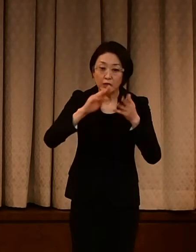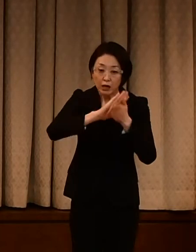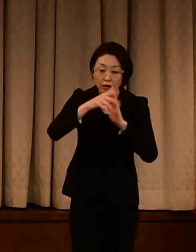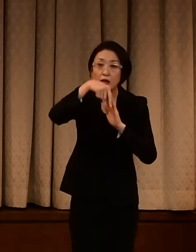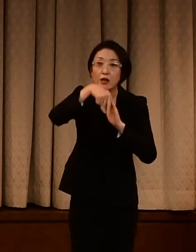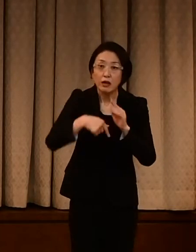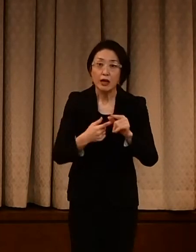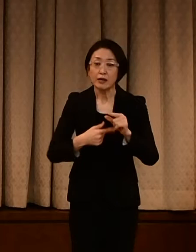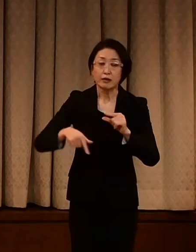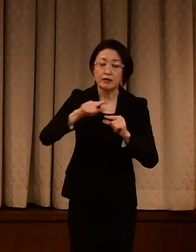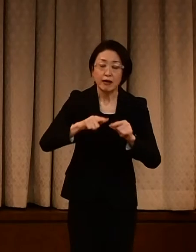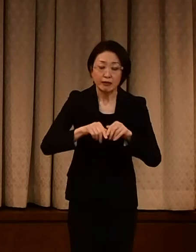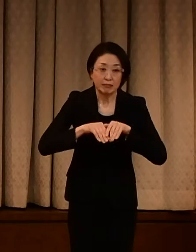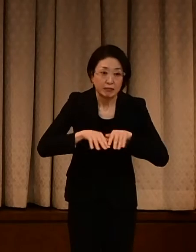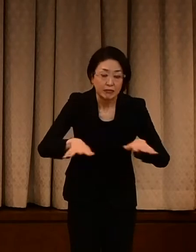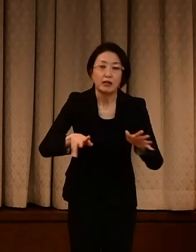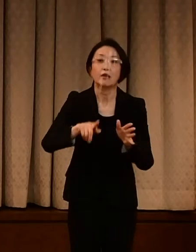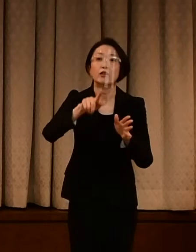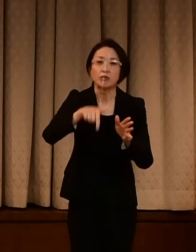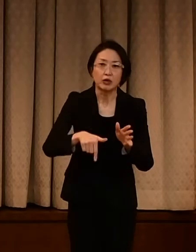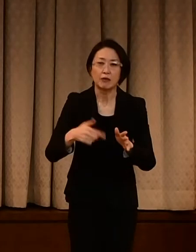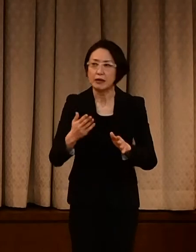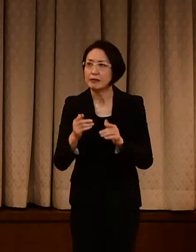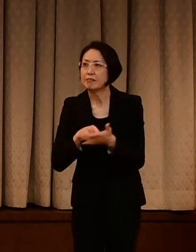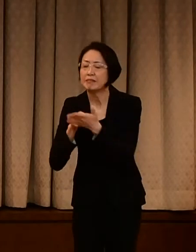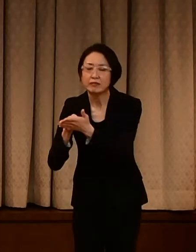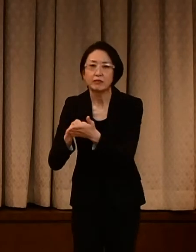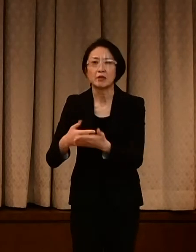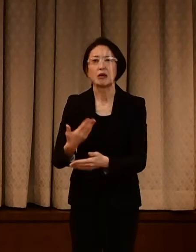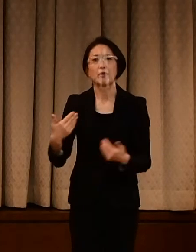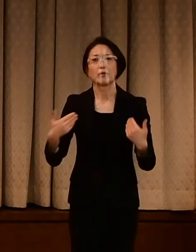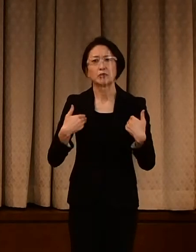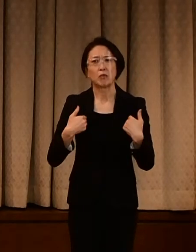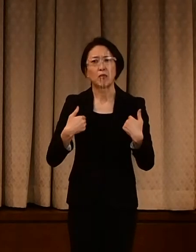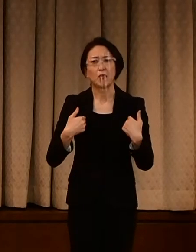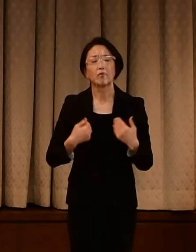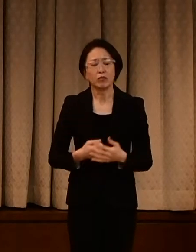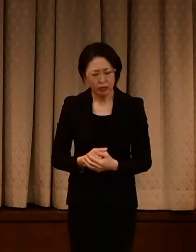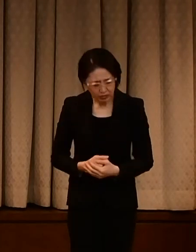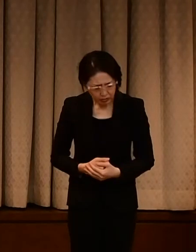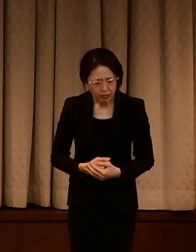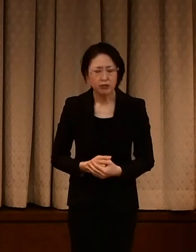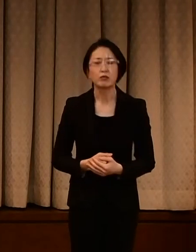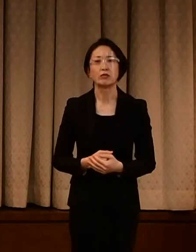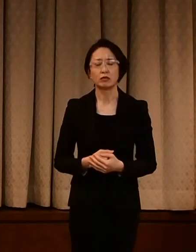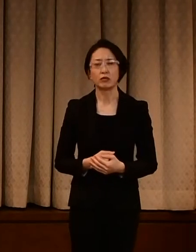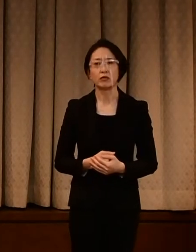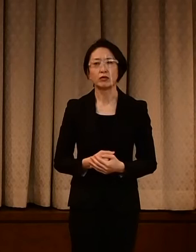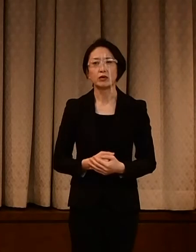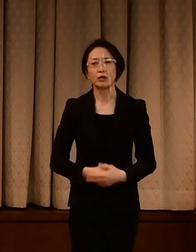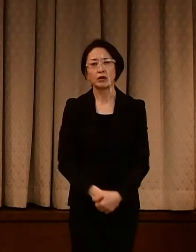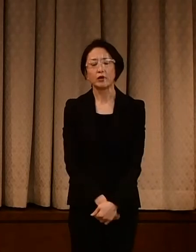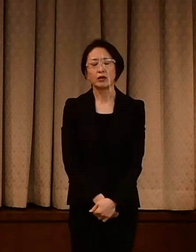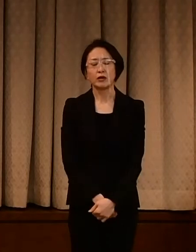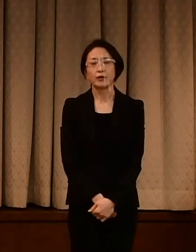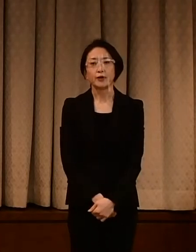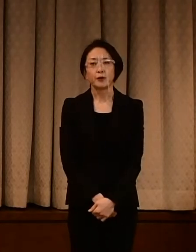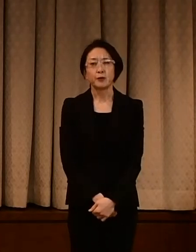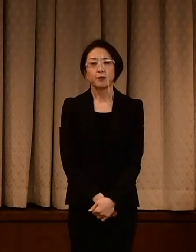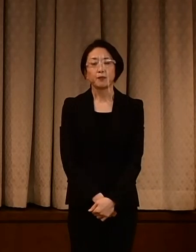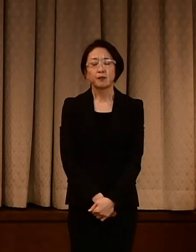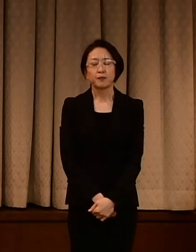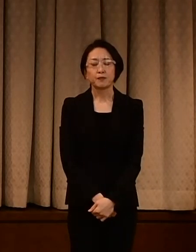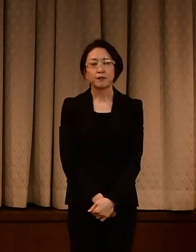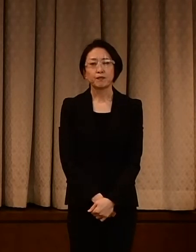急激に感染者が増えるということになりますと、まん延防止等重点措置に踏み切らざるを得なくなってしまうかもしれません